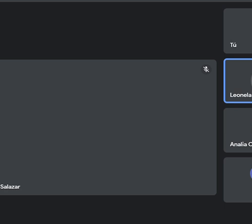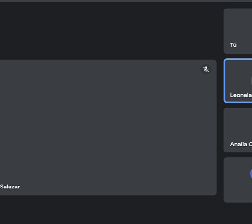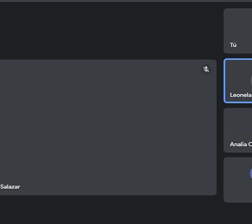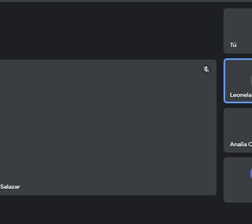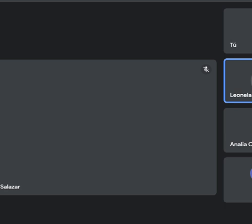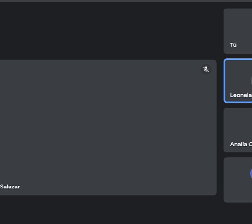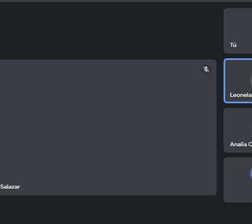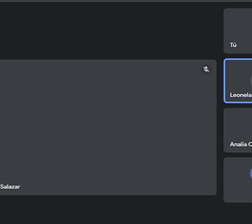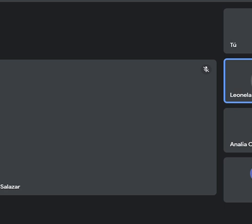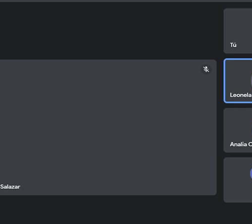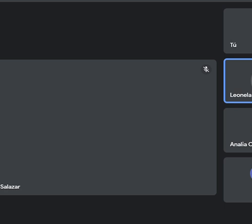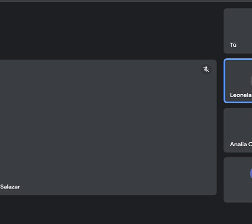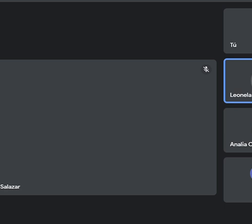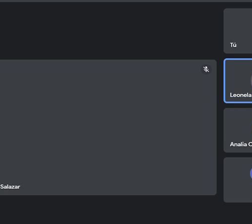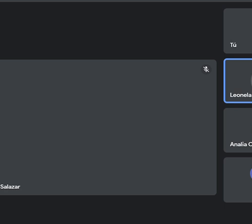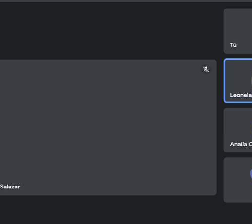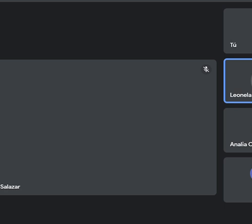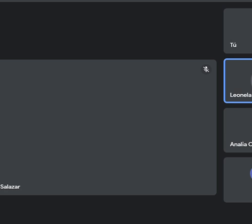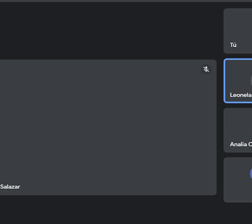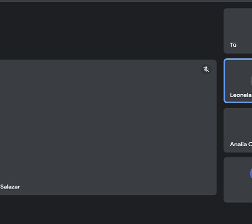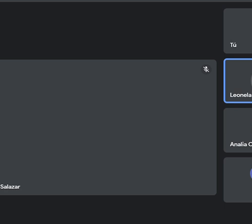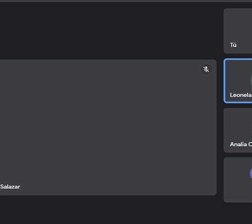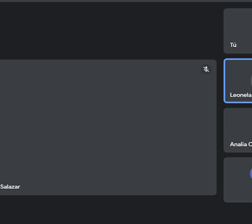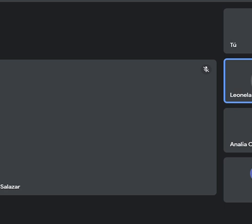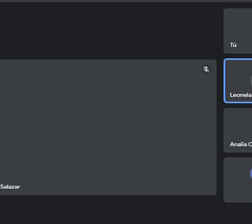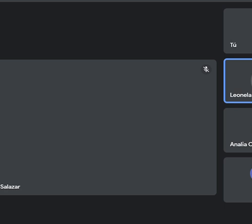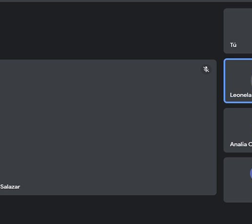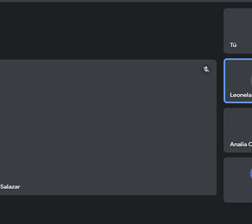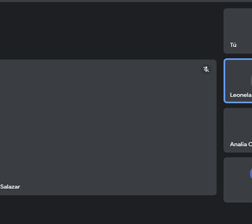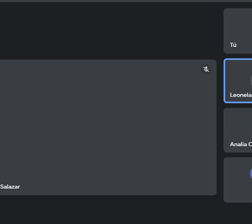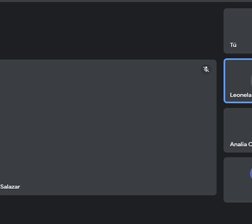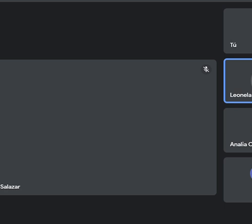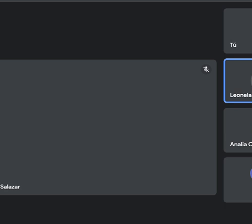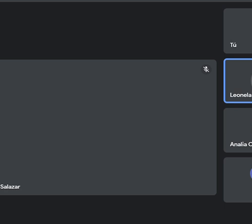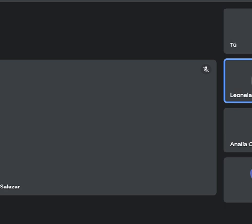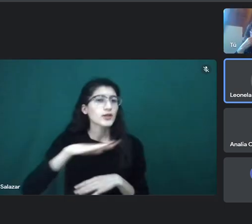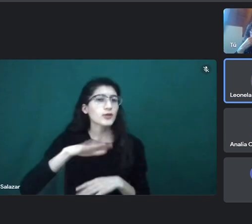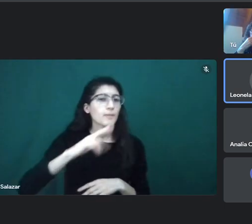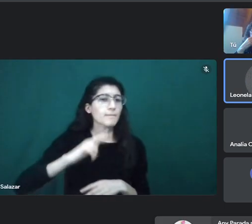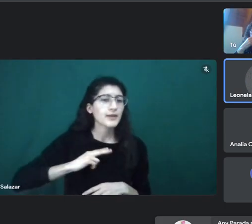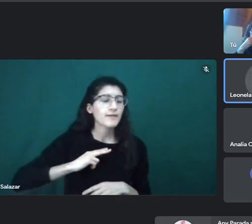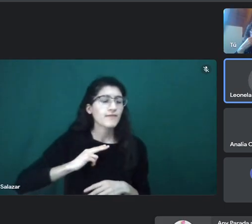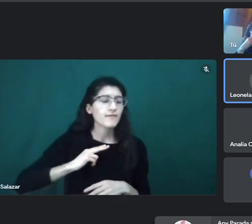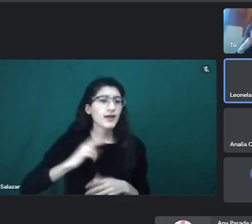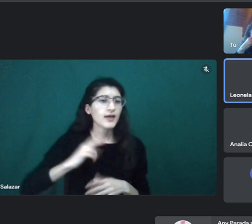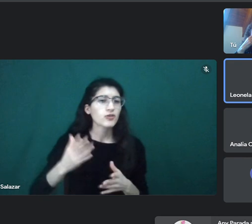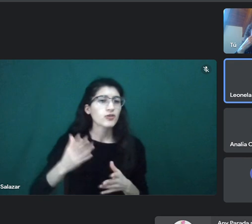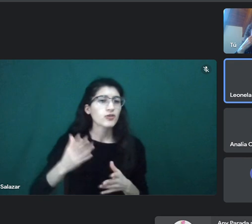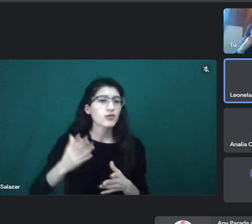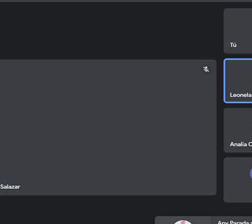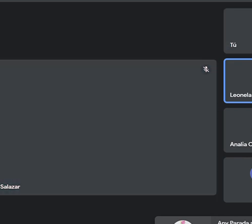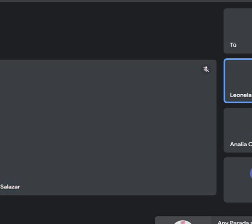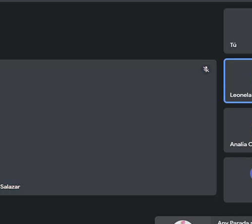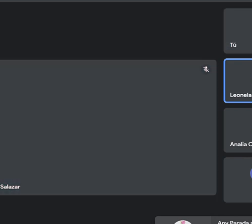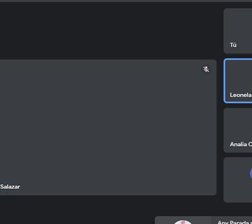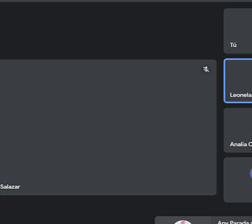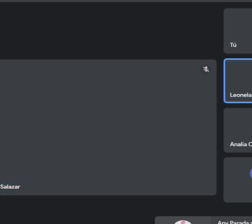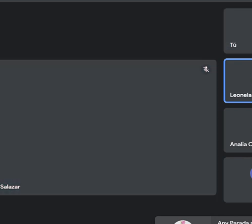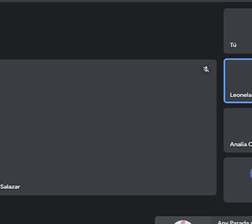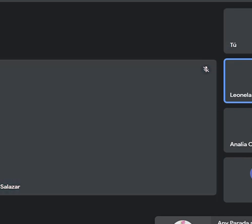empresas del sector privado que podría servir para superar las barreras